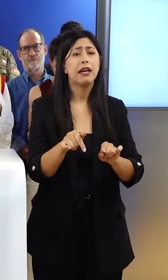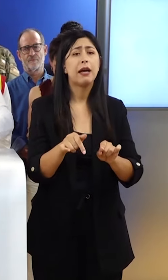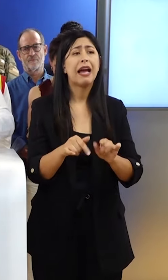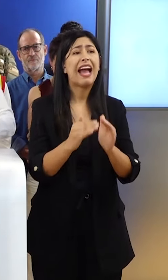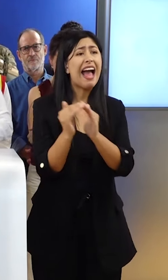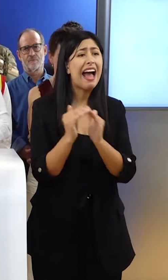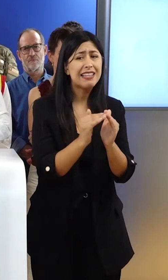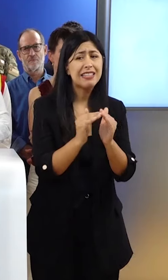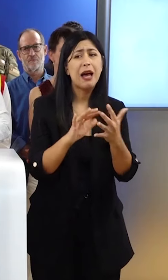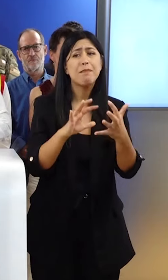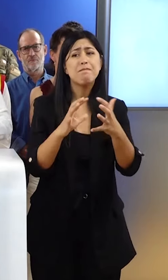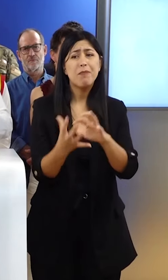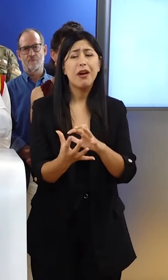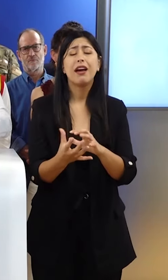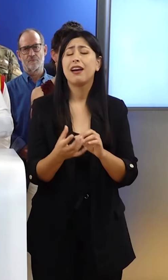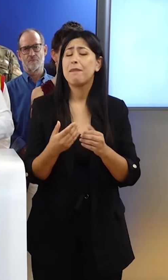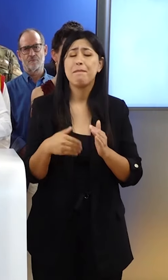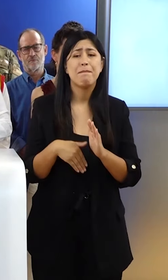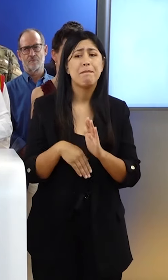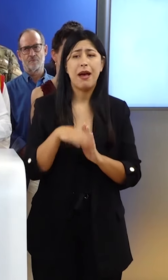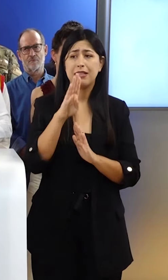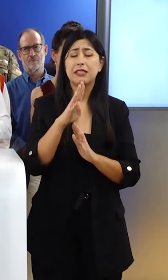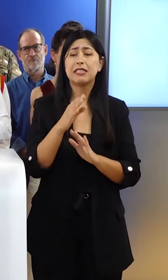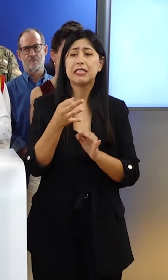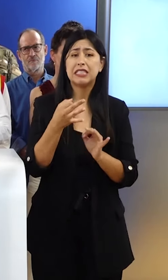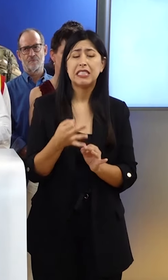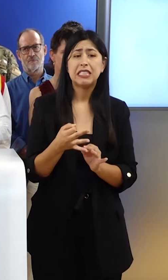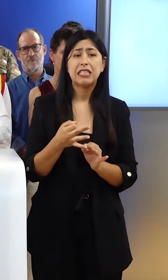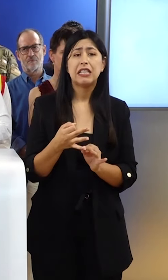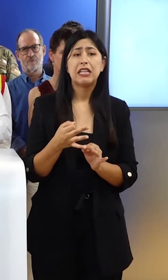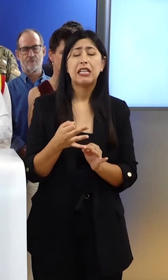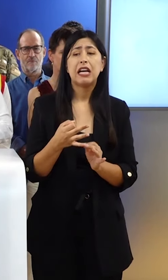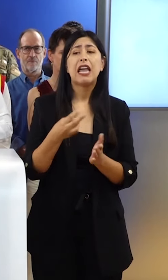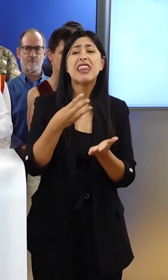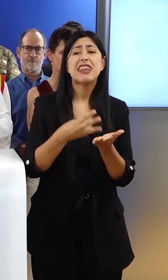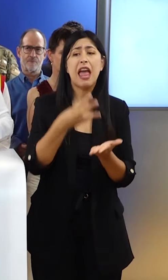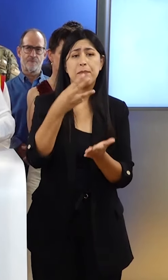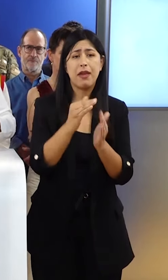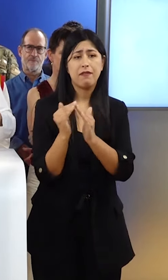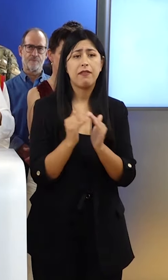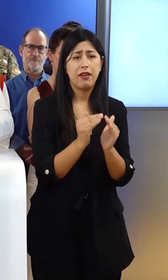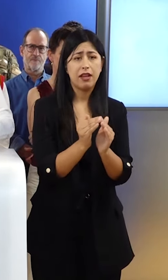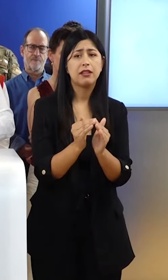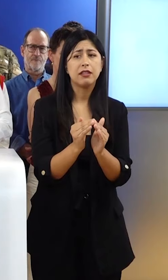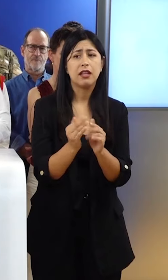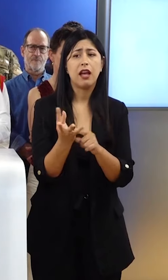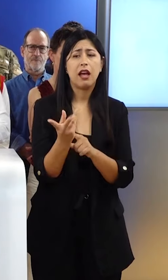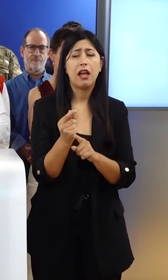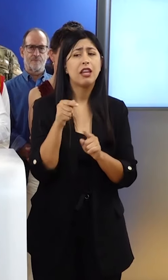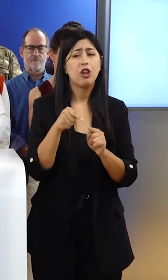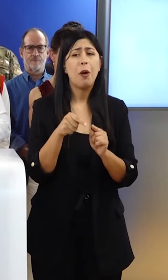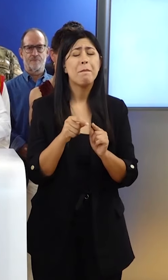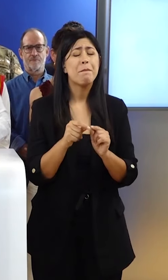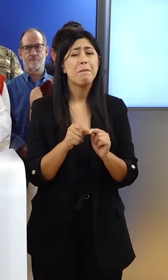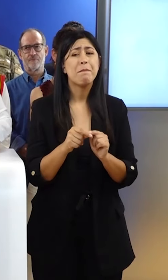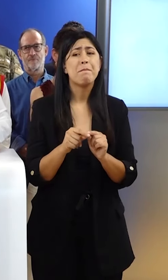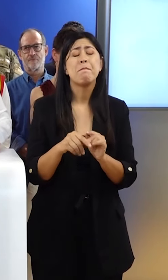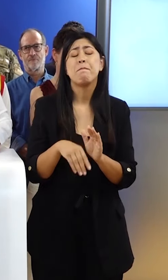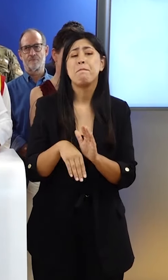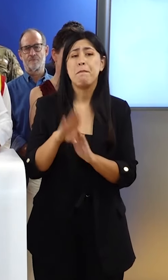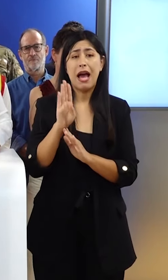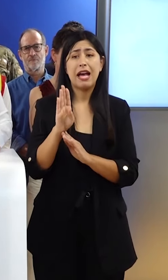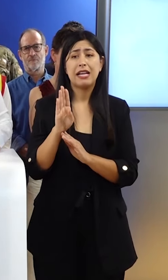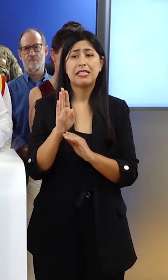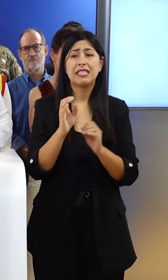viviendas si se valida cierto la cifra de 3,000 eh viviendas esto es superior a la pérdida de viviendas que